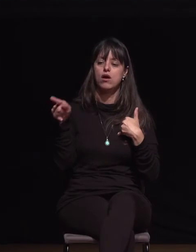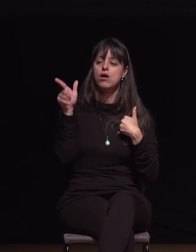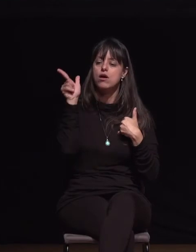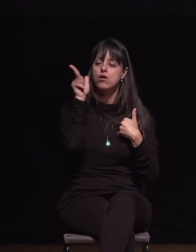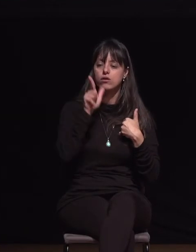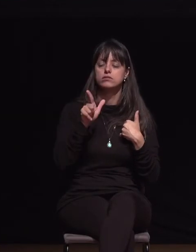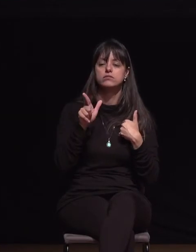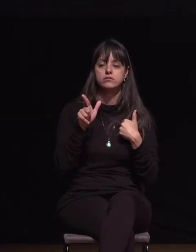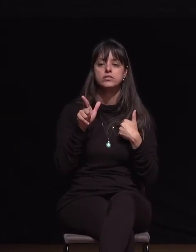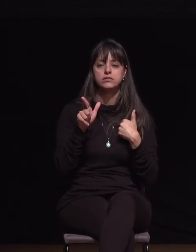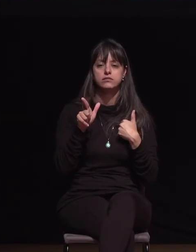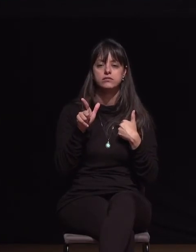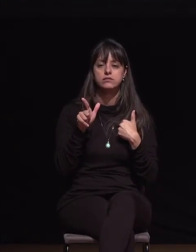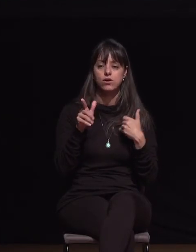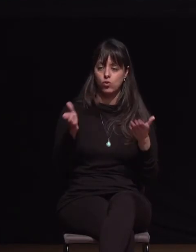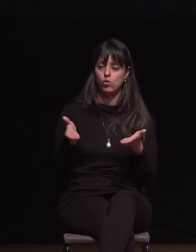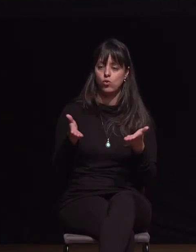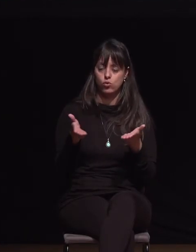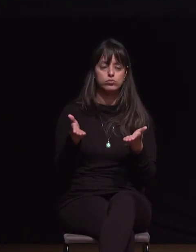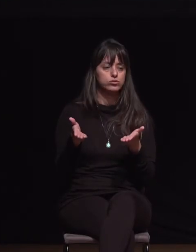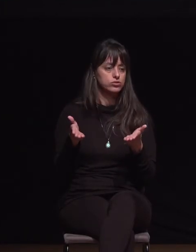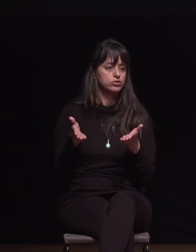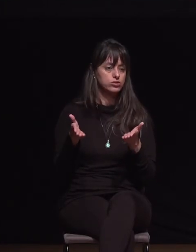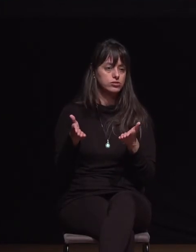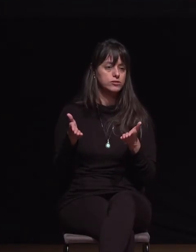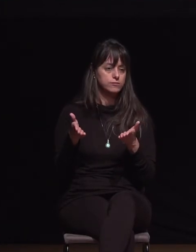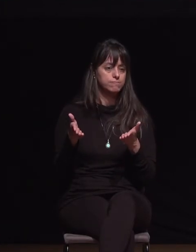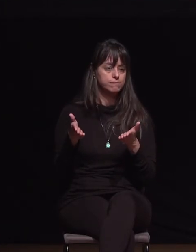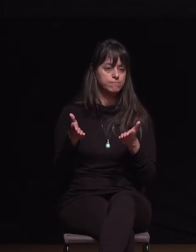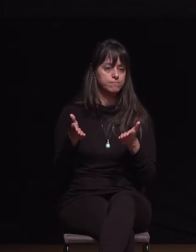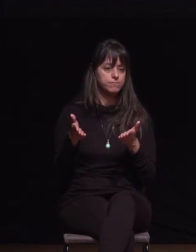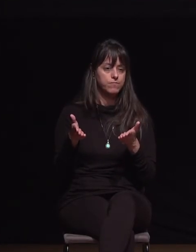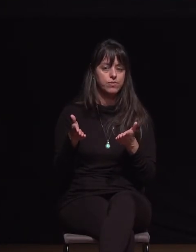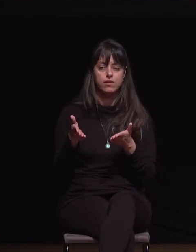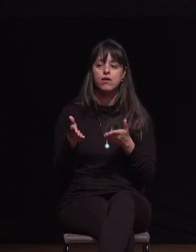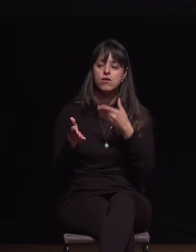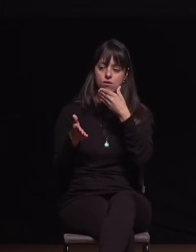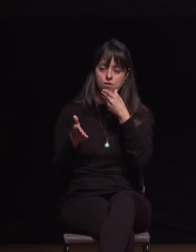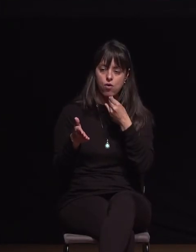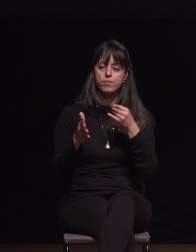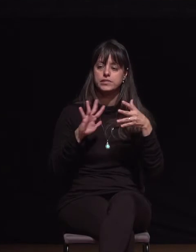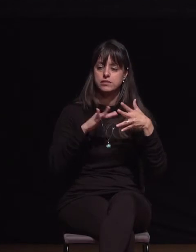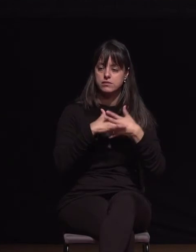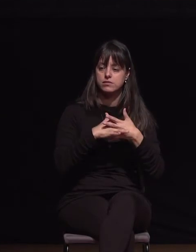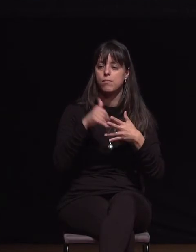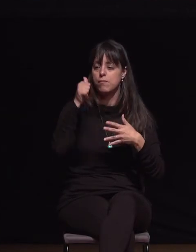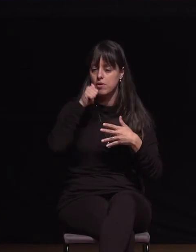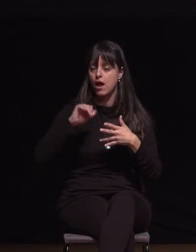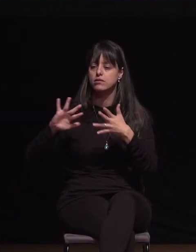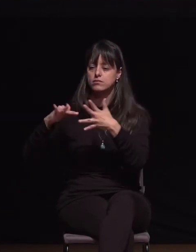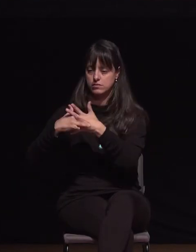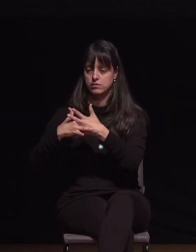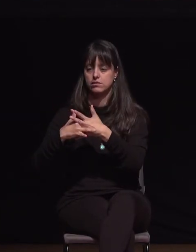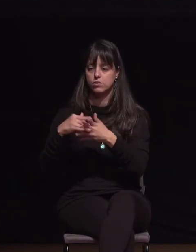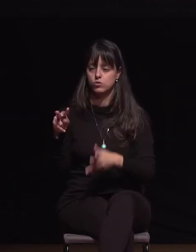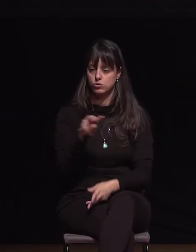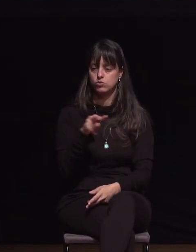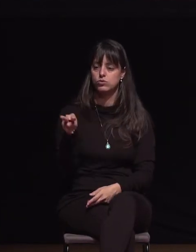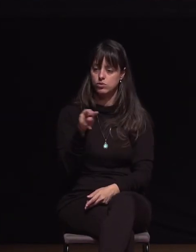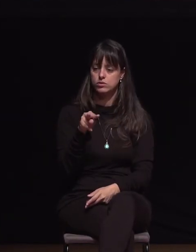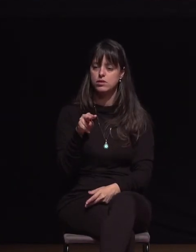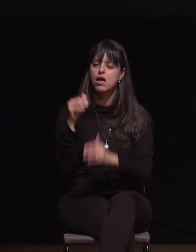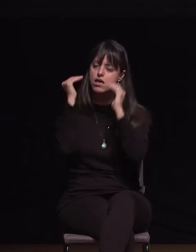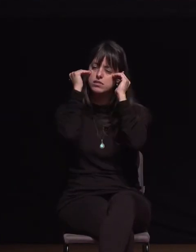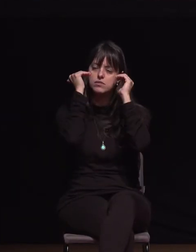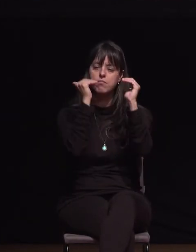conseguiram. Eles hoje são uma cidadã e um cidadão que eu tenho, né, que respeita